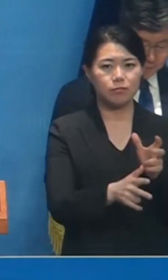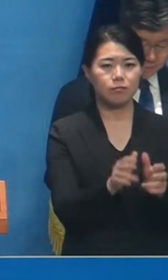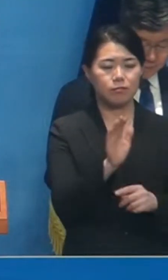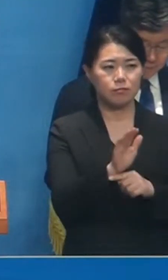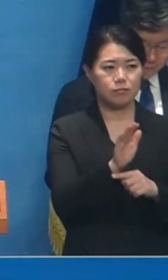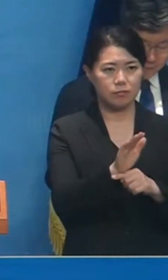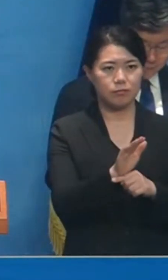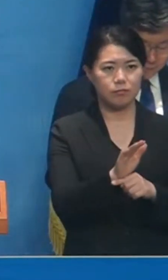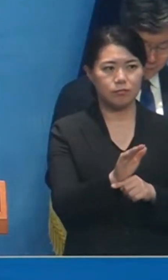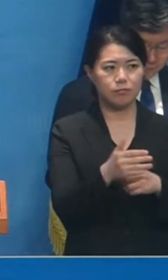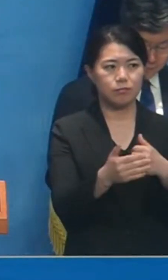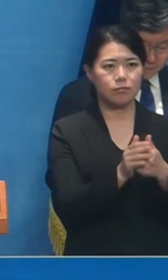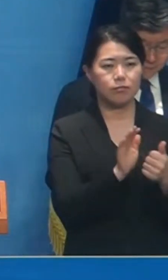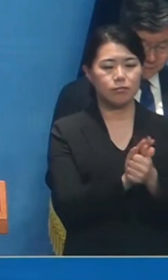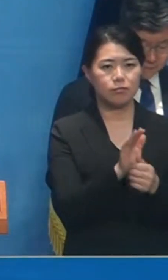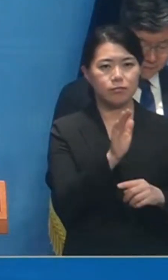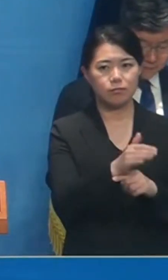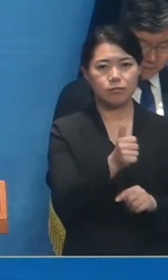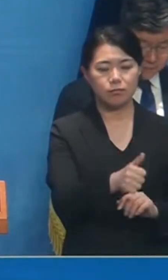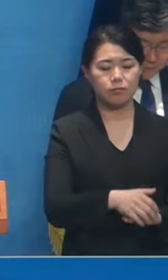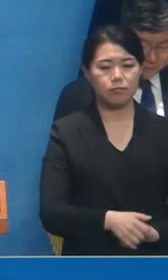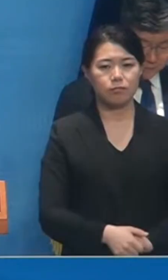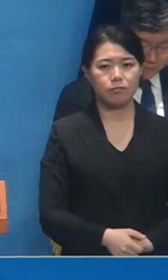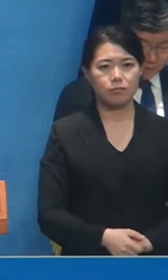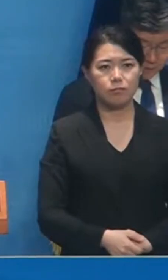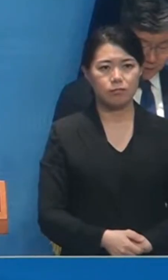택배산업본부 대협력본부장 하충렬 본부장님 모셨습니다.